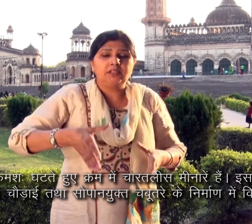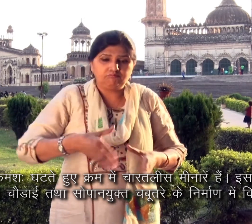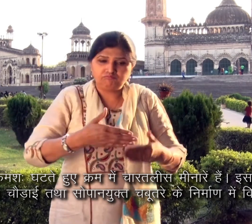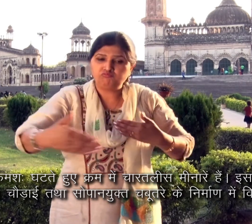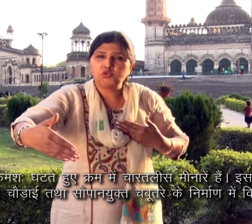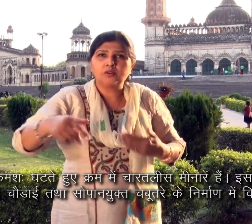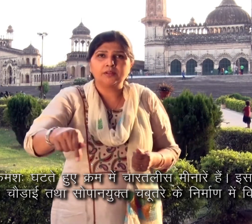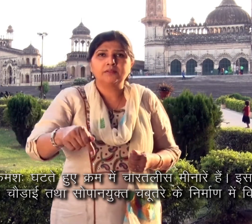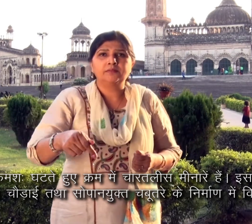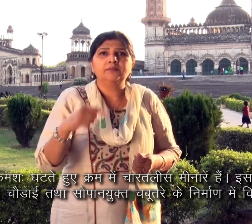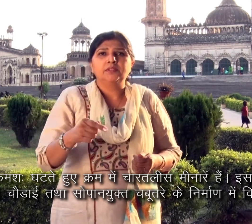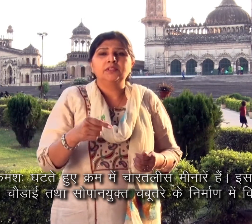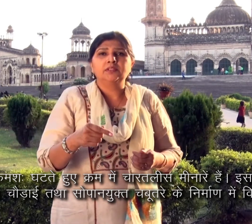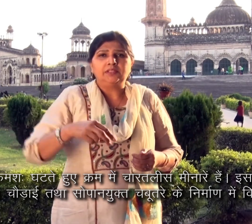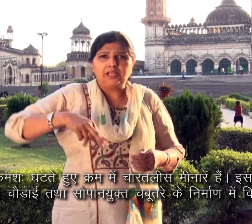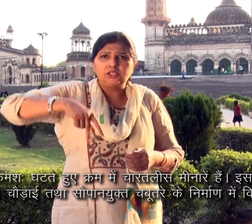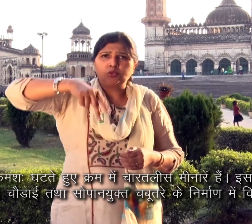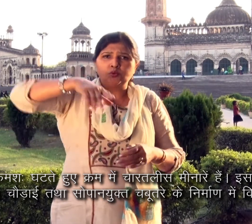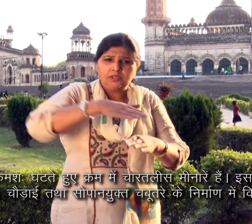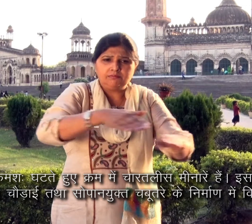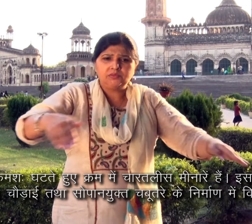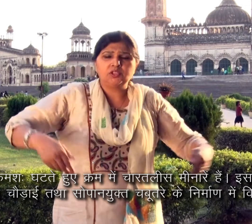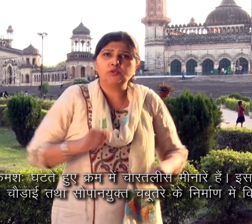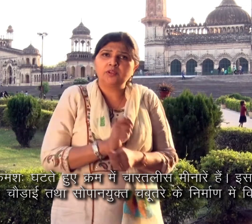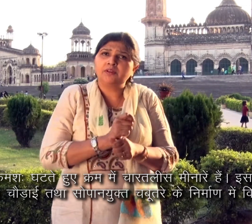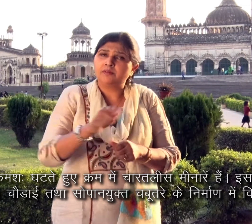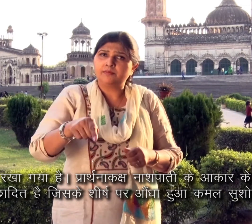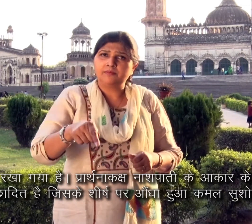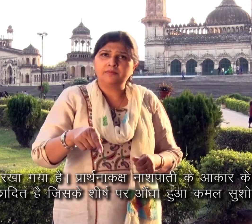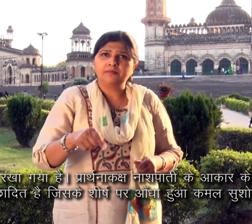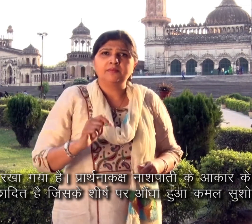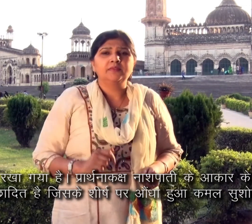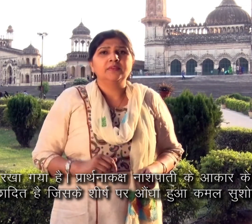तथा सोपान युक्त चबूतरे के निर्माण में विस्तार का विशेष ध्यान रखा गया है।